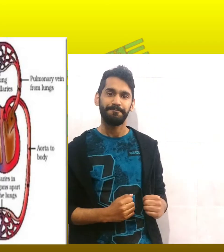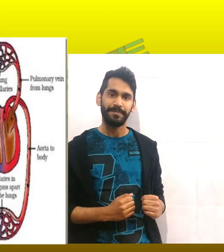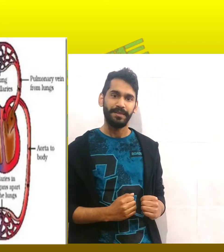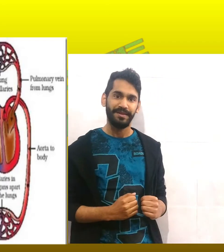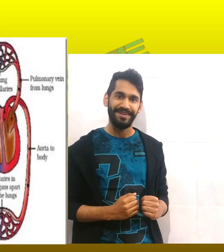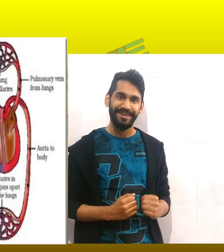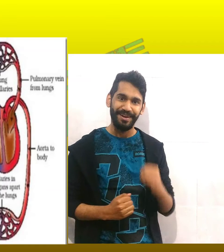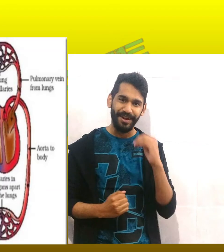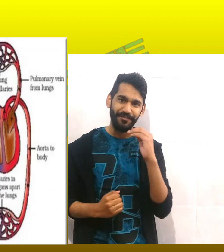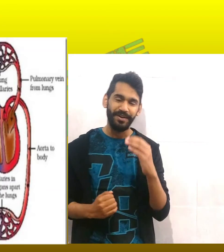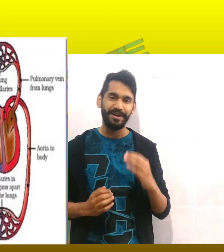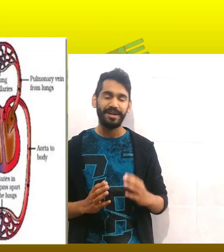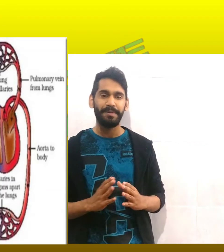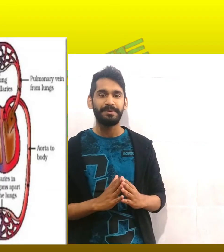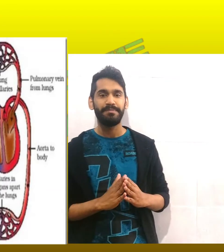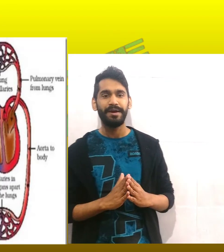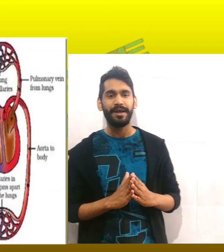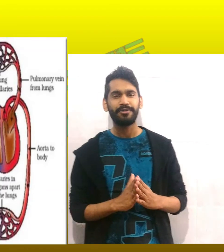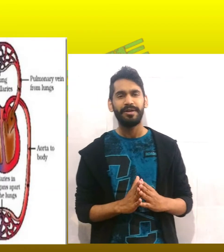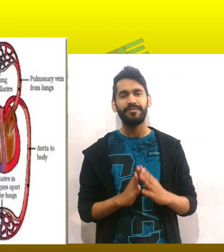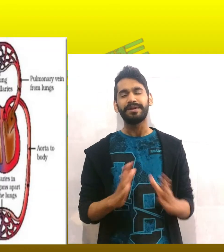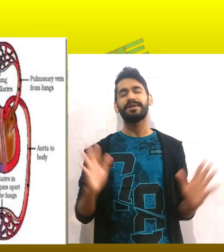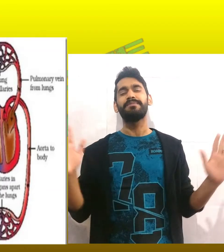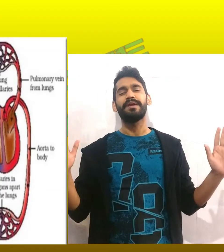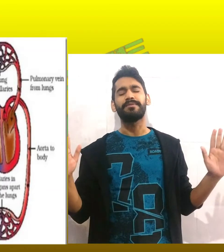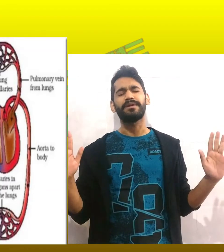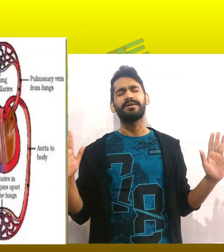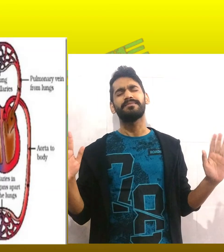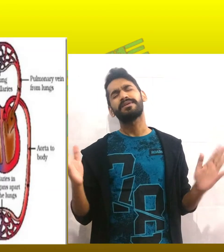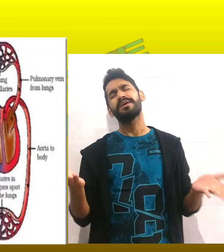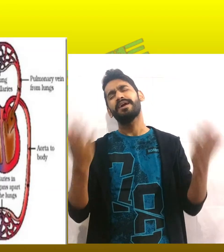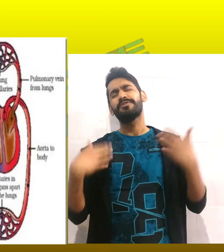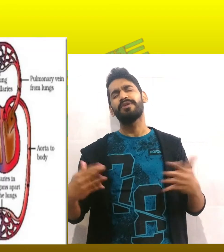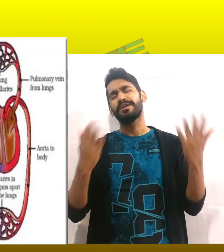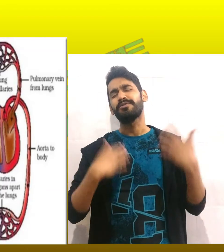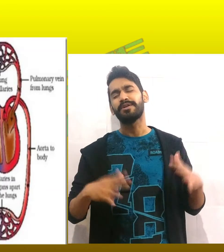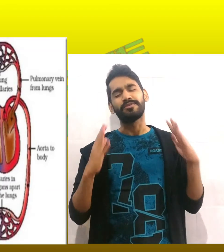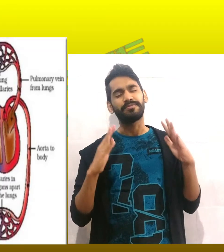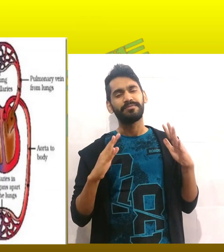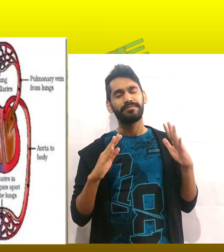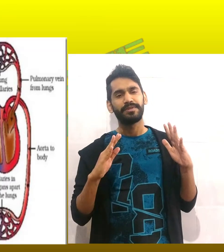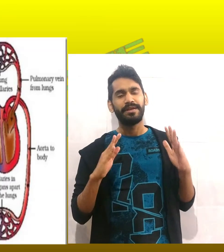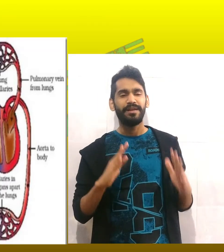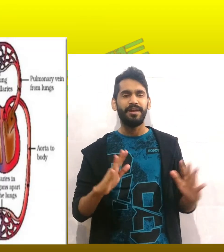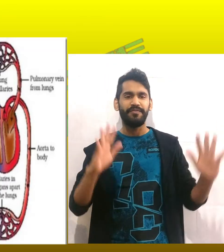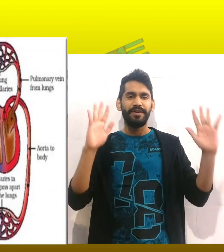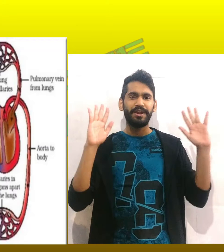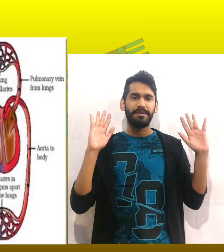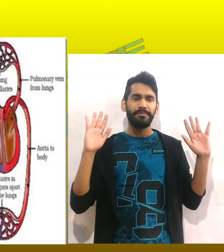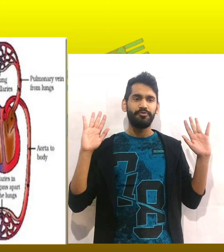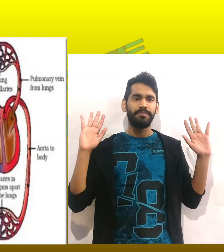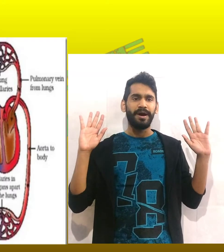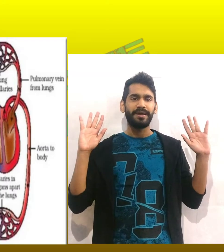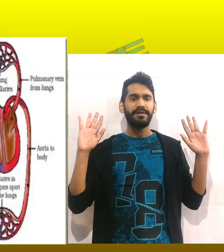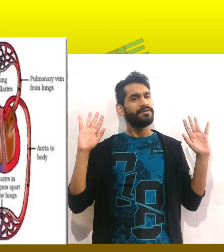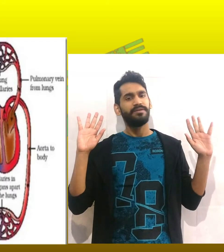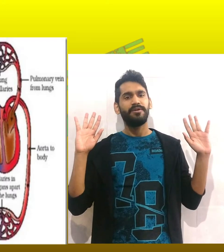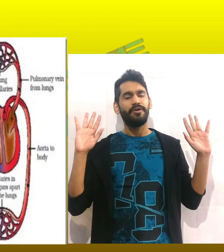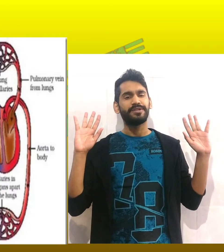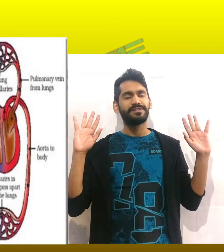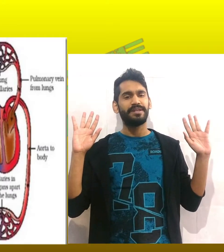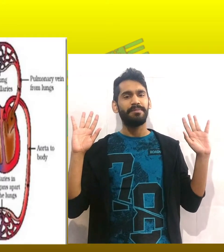वेंट्रिकल। लेफ्ट वेंट्रिकल में अब जब ब्लड आएगा तो लेफ्ट वेंट्रिकल पे आराम करेगा कि आने दो आने दो आने दो। लेफ्ट वेंट्रिकल में भी खूब आ